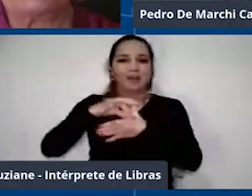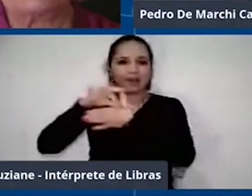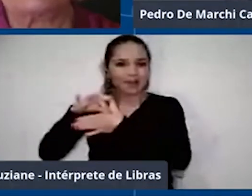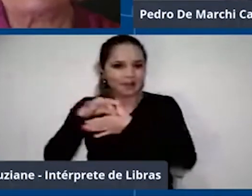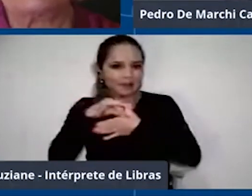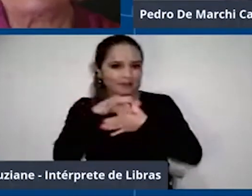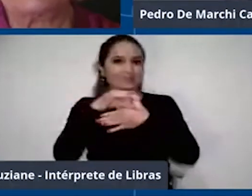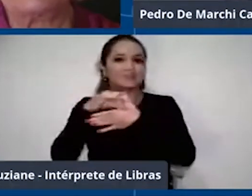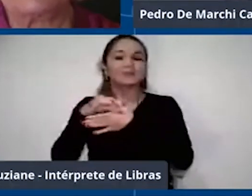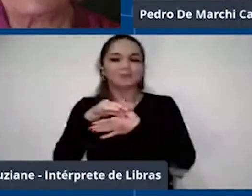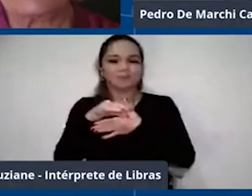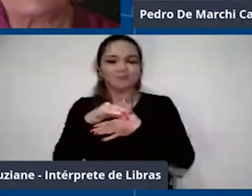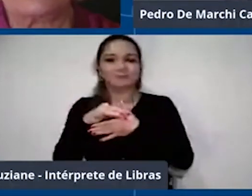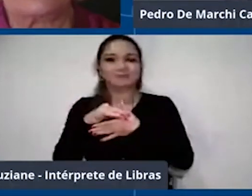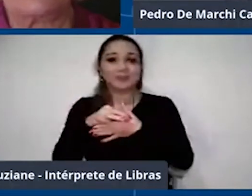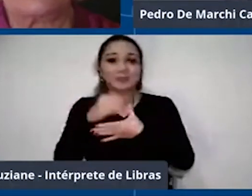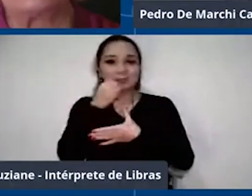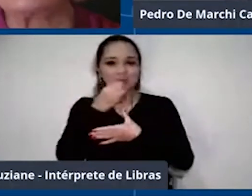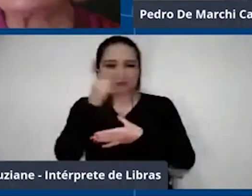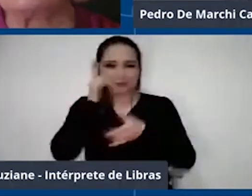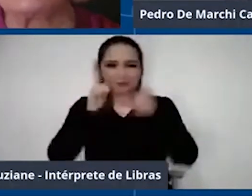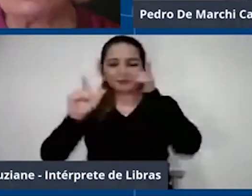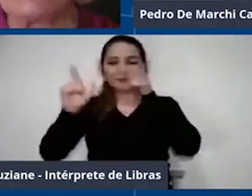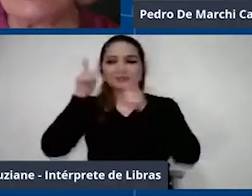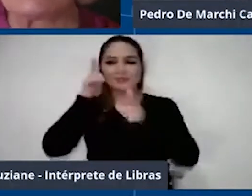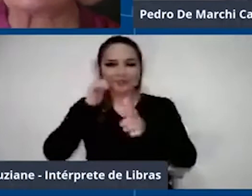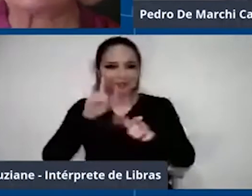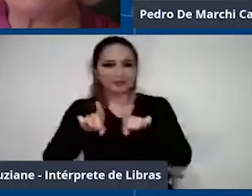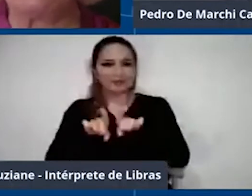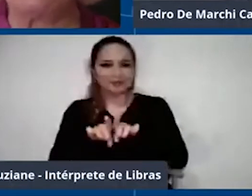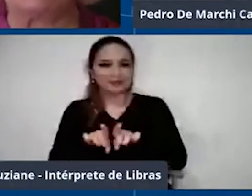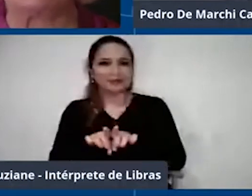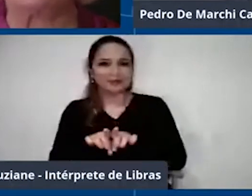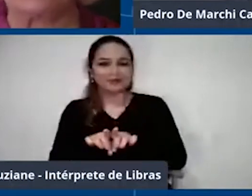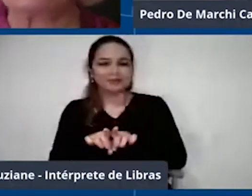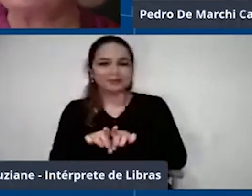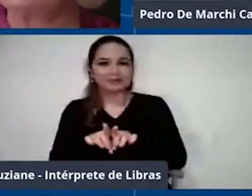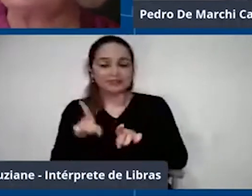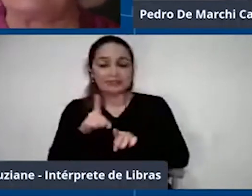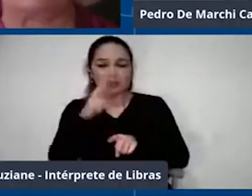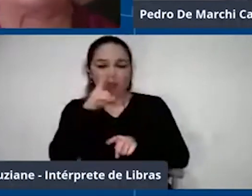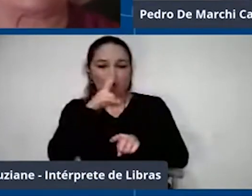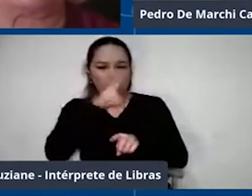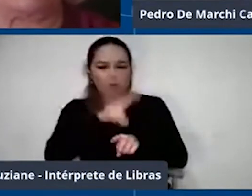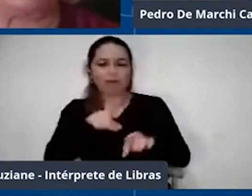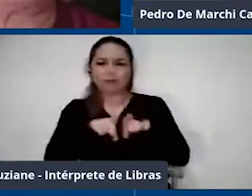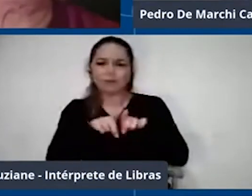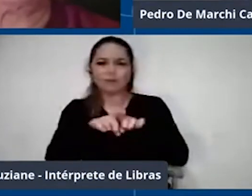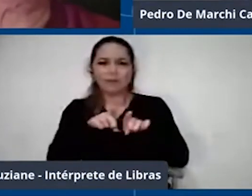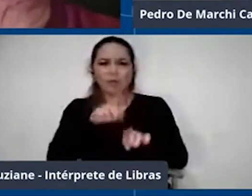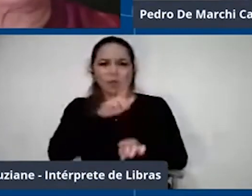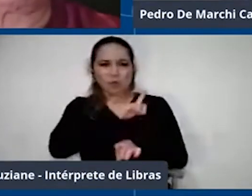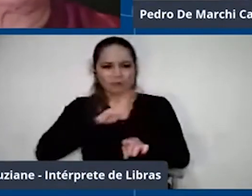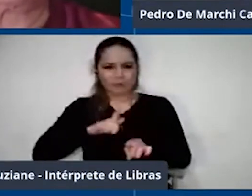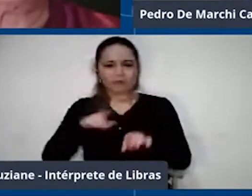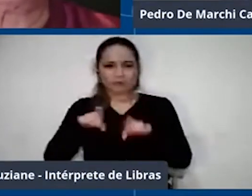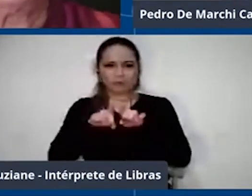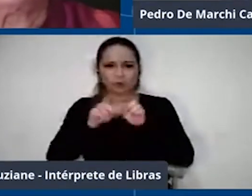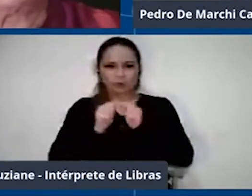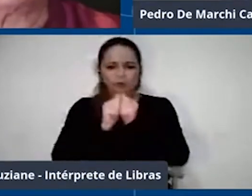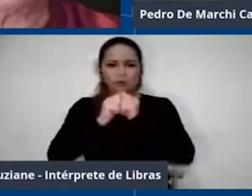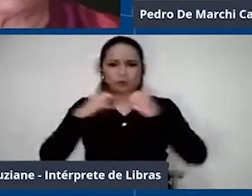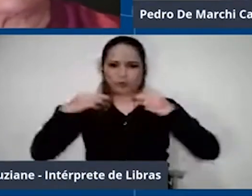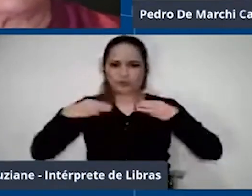né? Que bom que a gente conseguiu essa grande se você olhar a safra, o governador hoje de manhã estava na cerimônia, com a ministra, estava